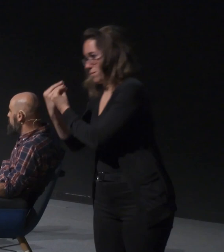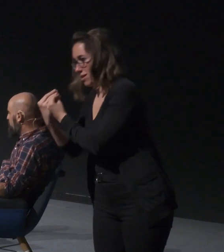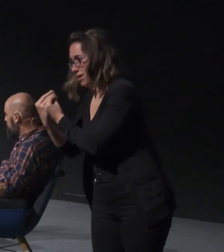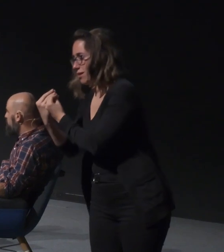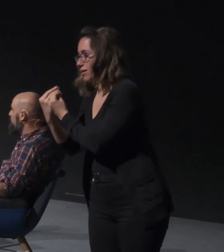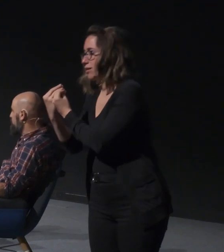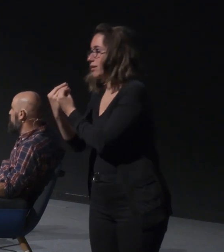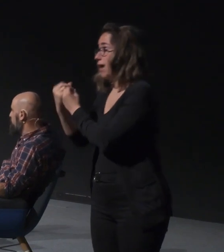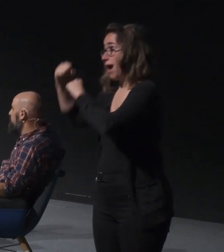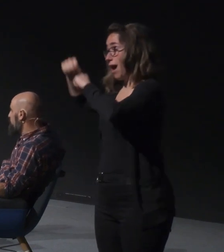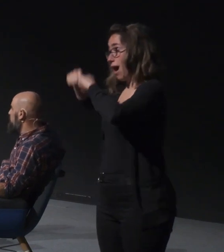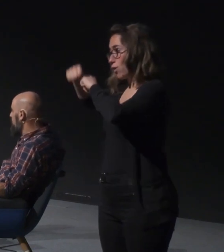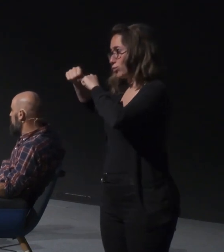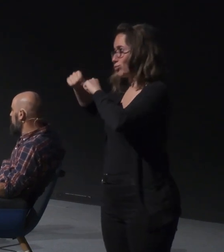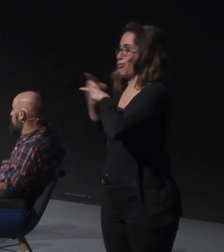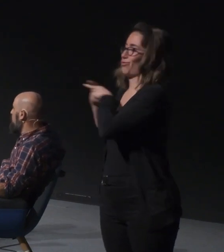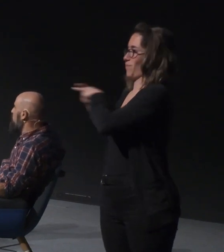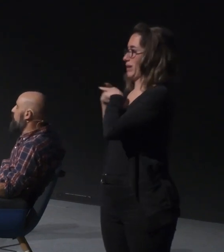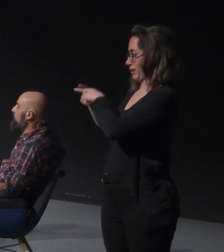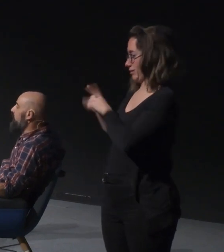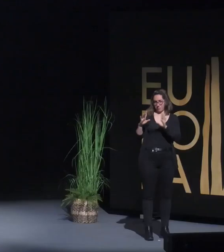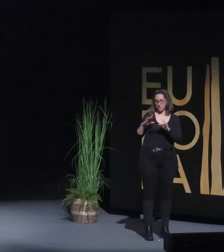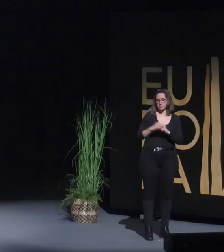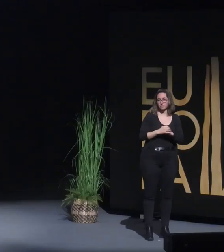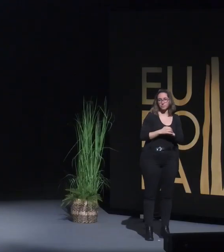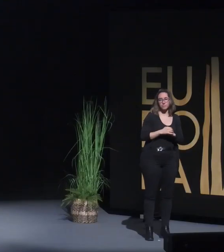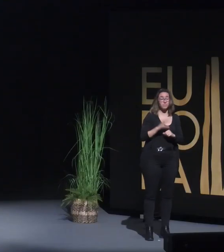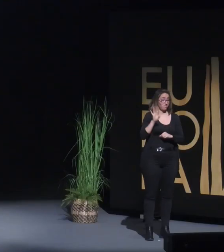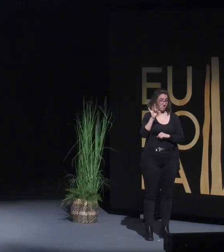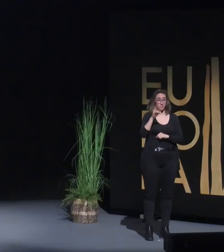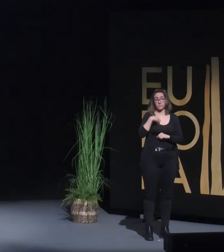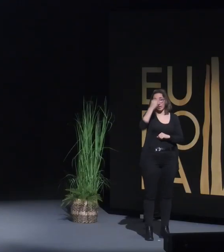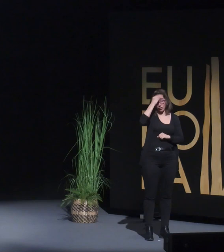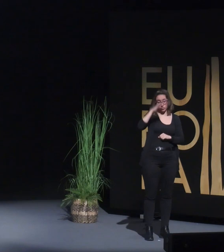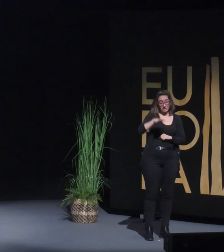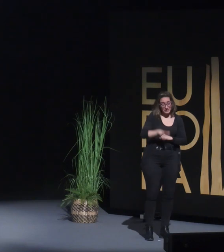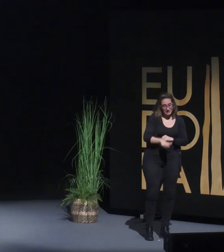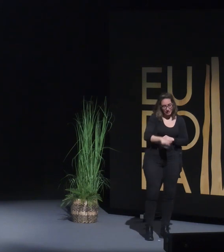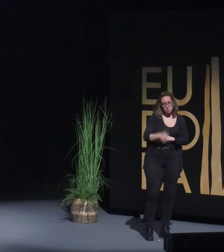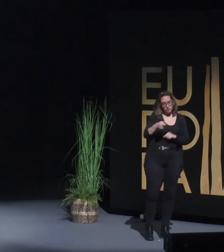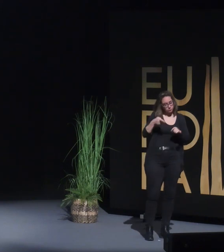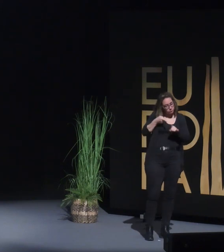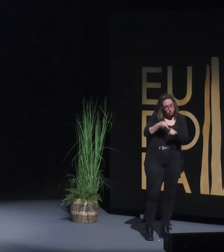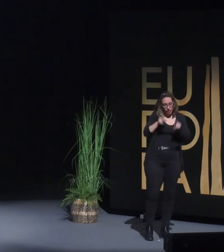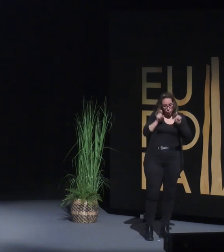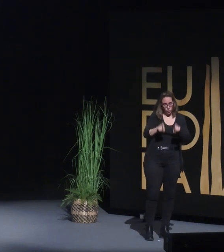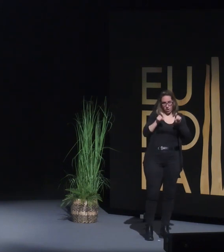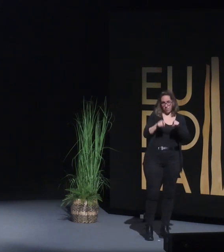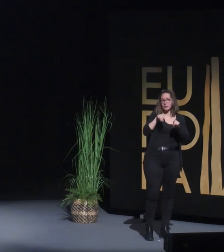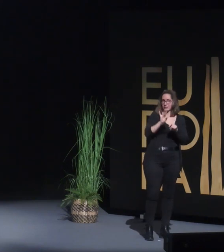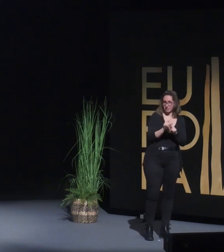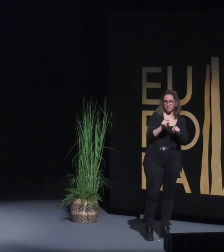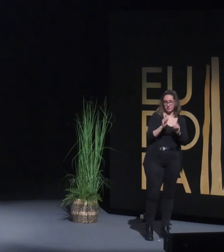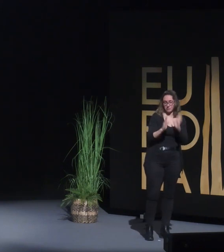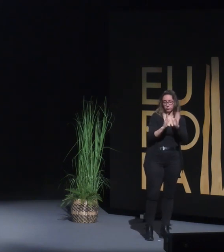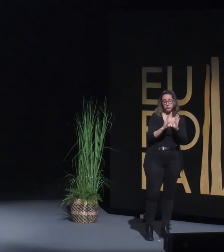le acompaña y al adulto con el adulto se comparte. Exacto. Yo creo que con los chiquis es donde estamos para educar. Y ahí sí que tenemos que educar. Por eso yo creo que los primeros